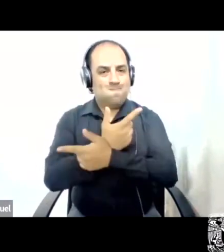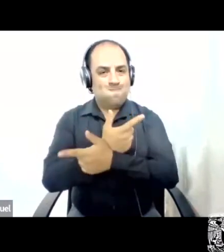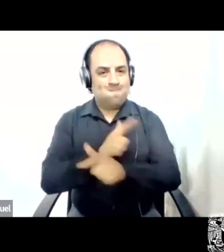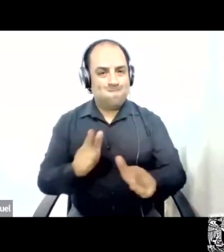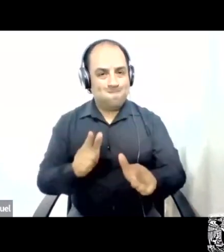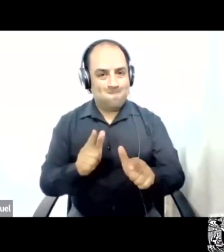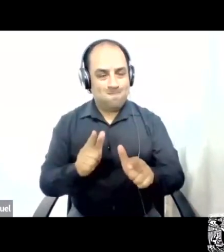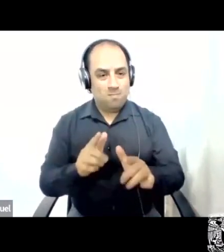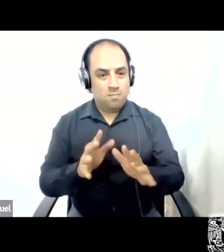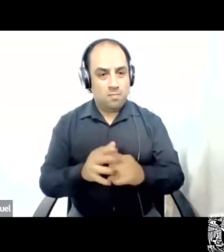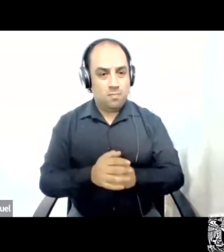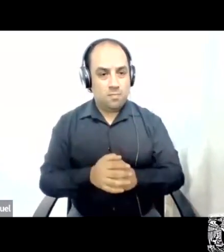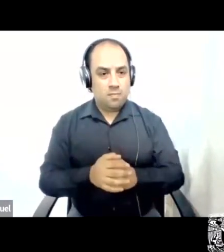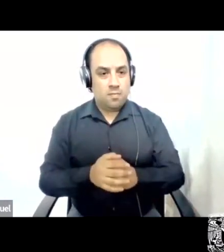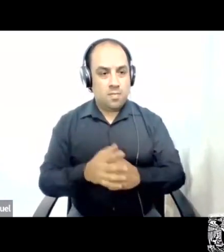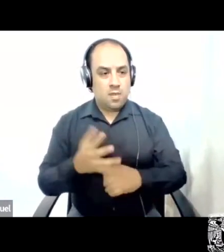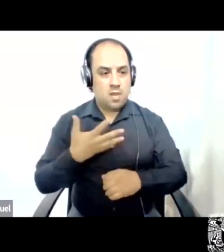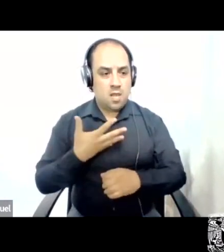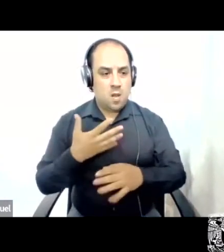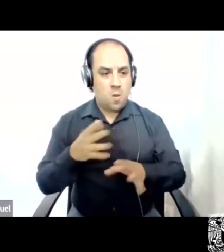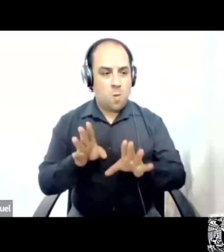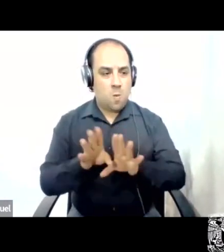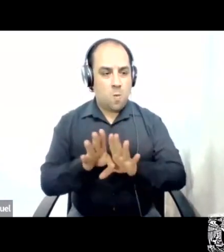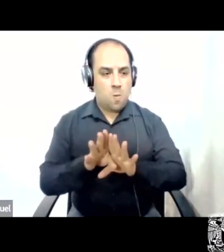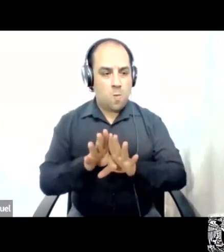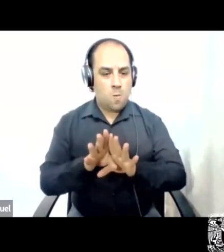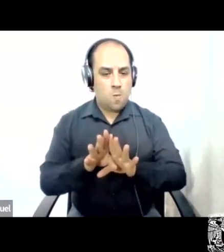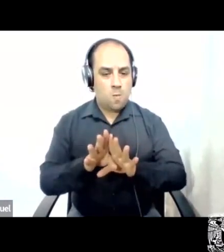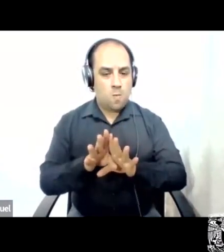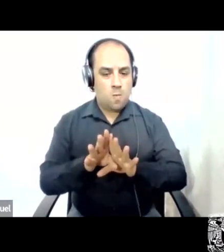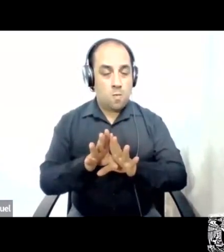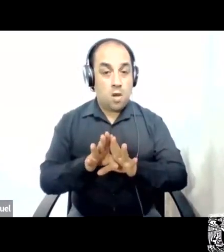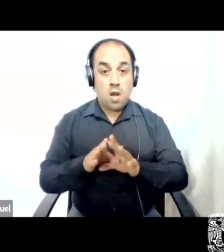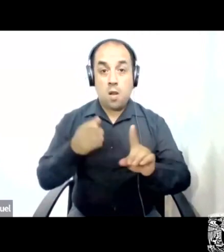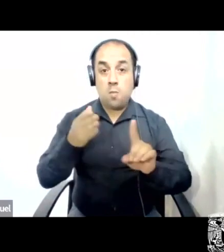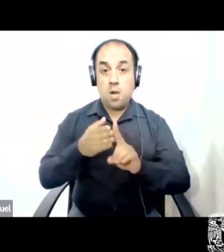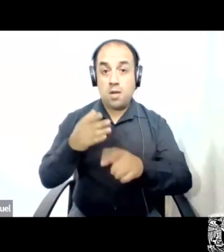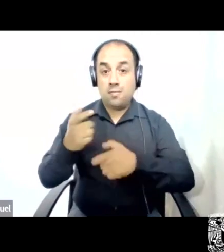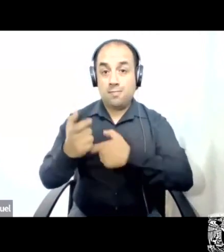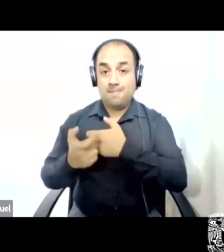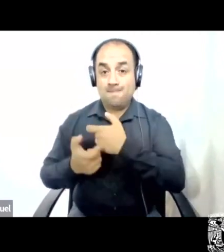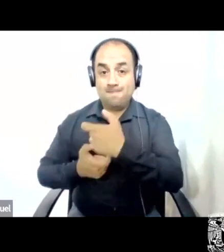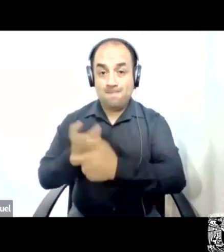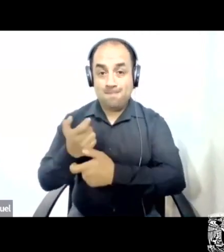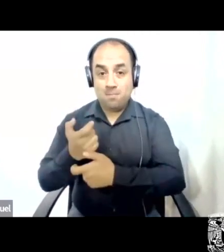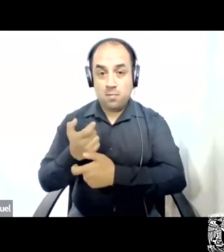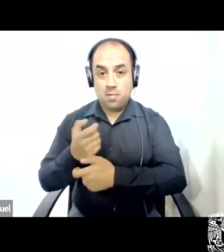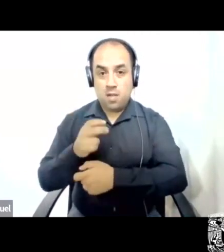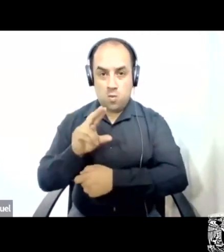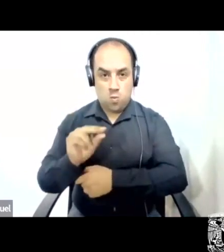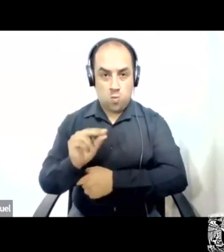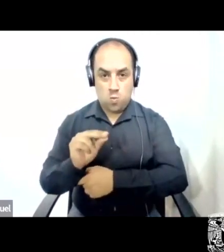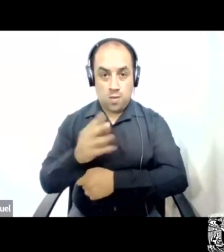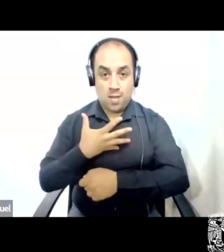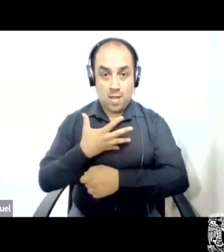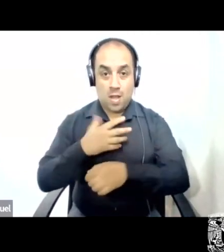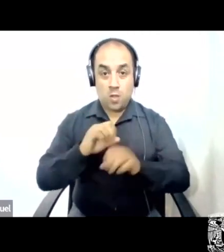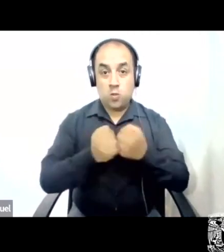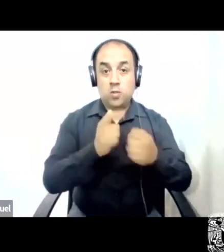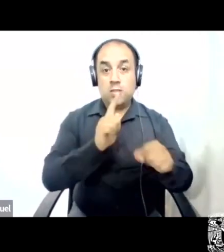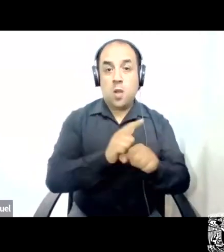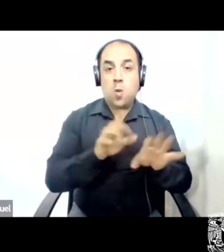desde su impacto, bueno, desde la cuestión económica, sino más bien en su impacto en lo social, en cómo